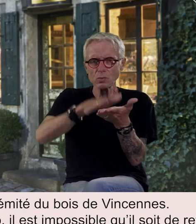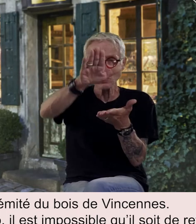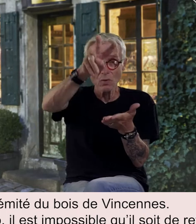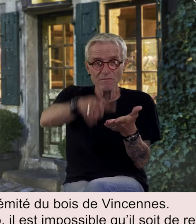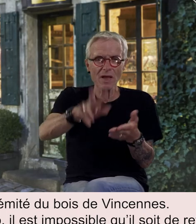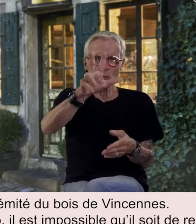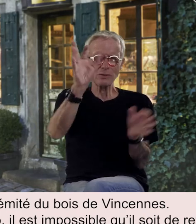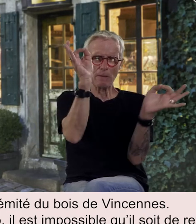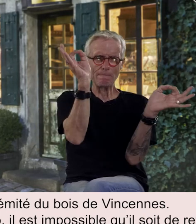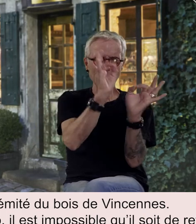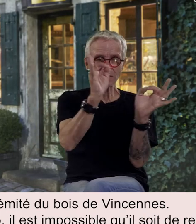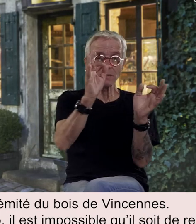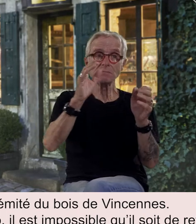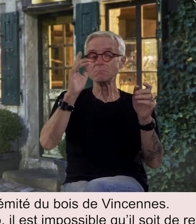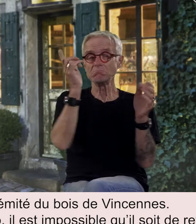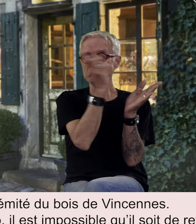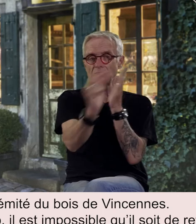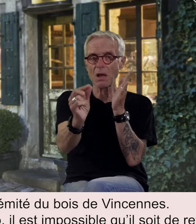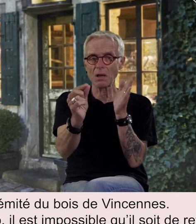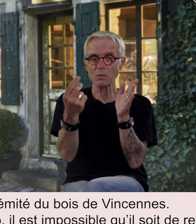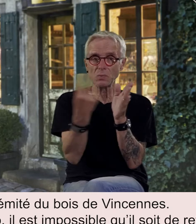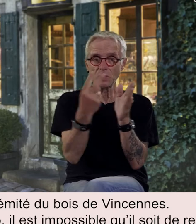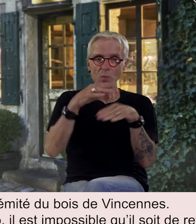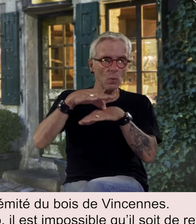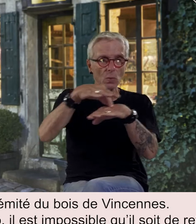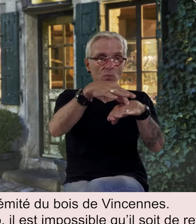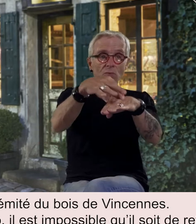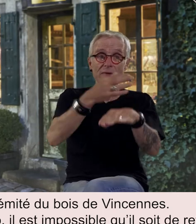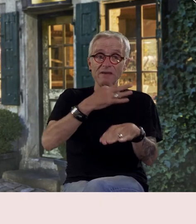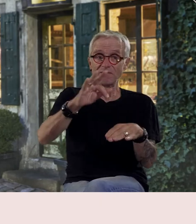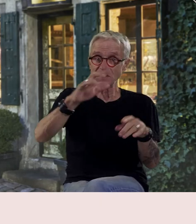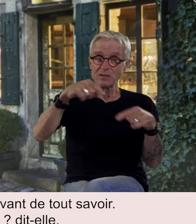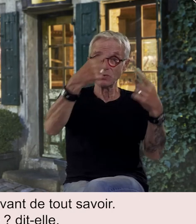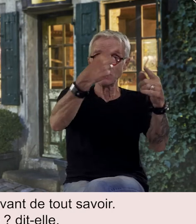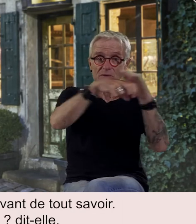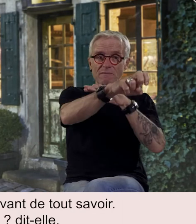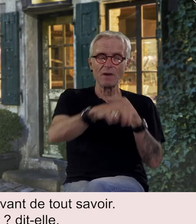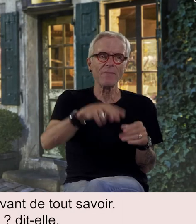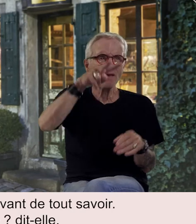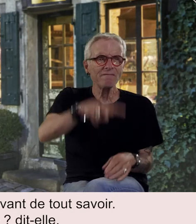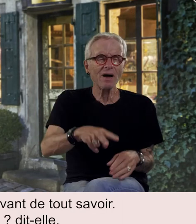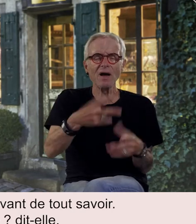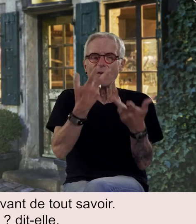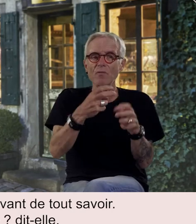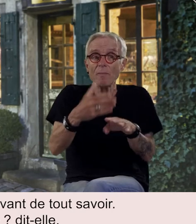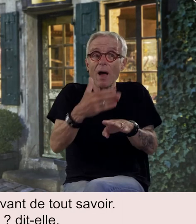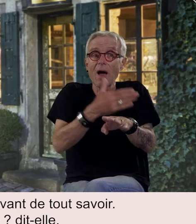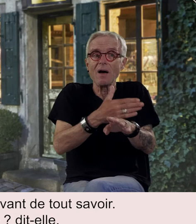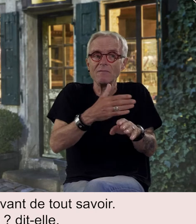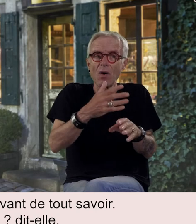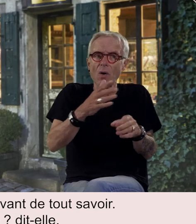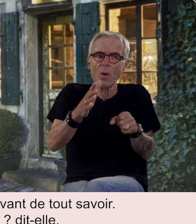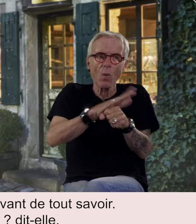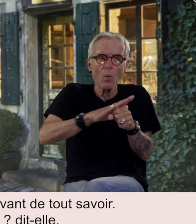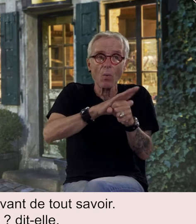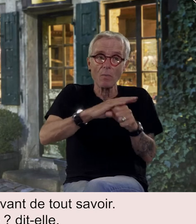exactement, nous partirons et que je vous conduirai vers votre fils. Mais je ne veux pas partir avant de tout savoir.